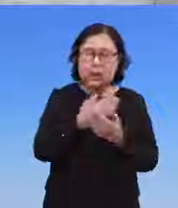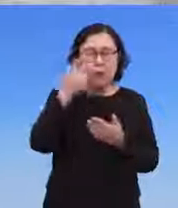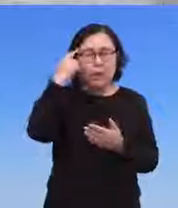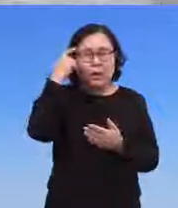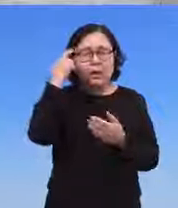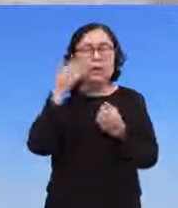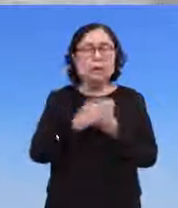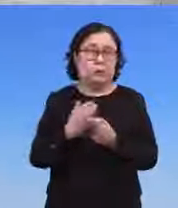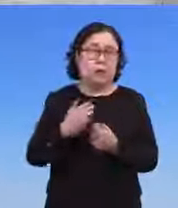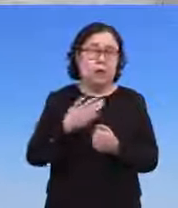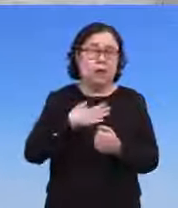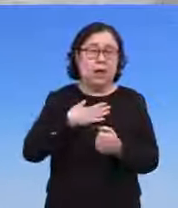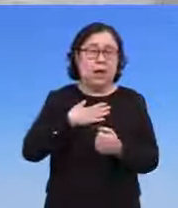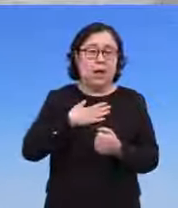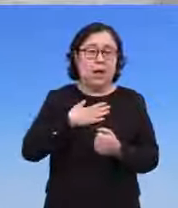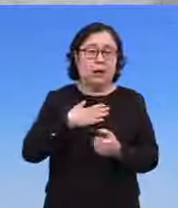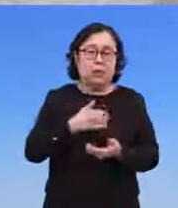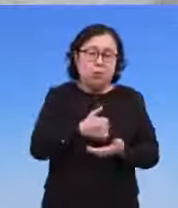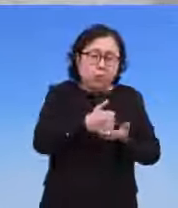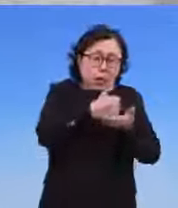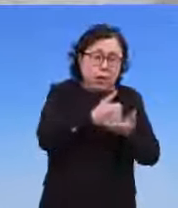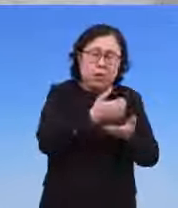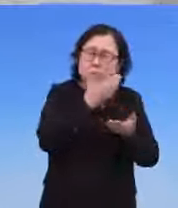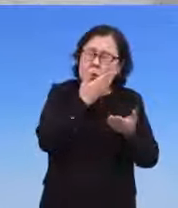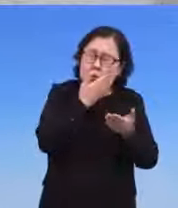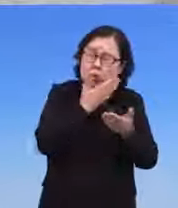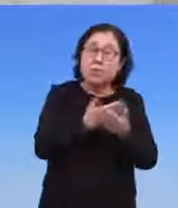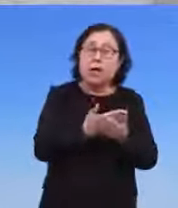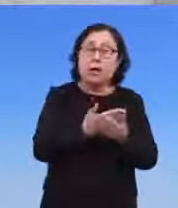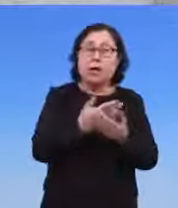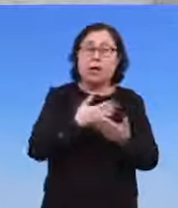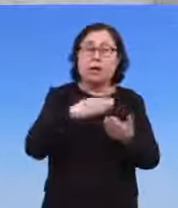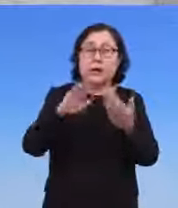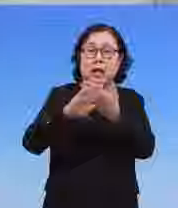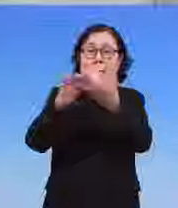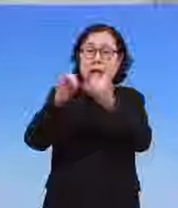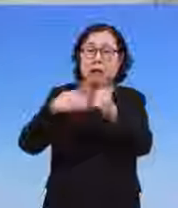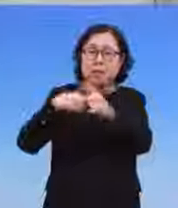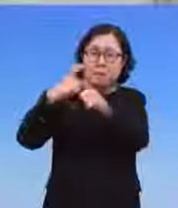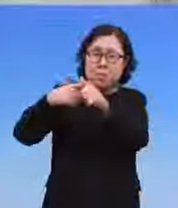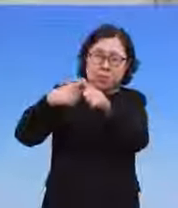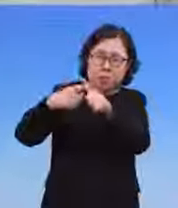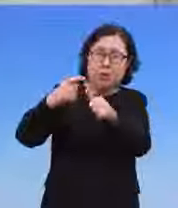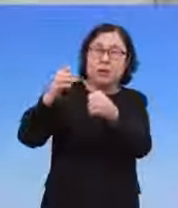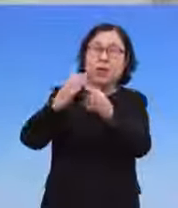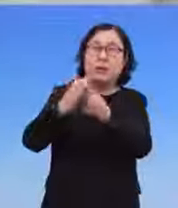존재가 이렇게 귀한데 저것들이 나를 자꾸 모함하니 그걸 상처받는 거 아닙니까?